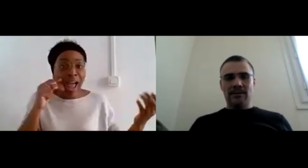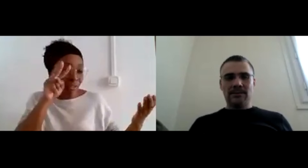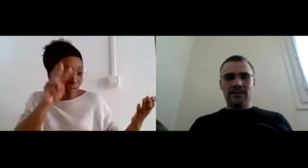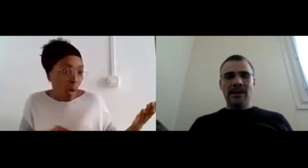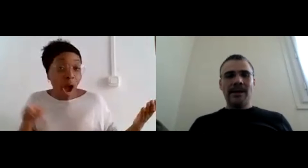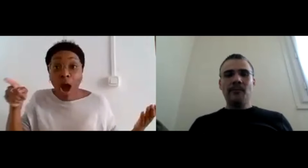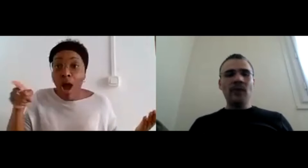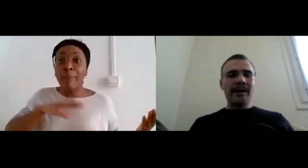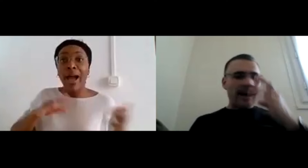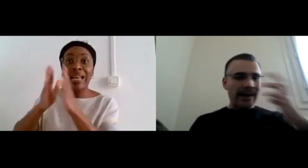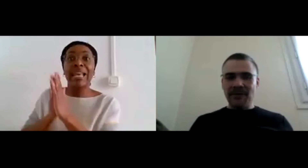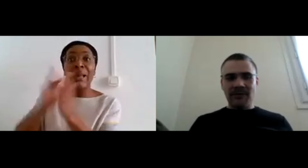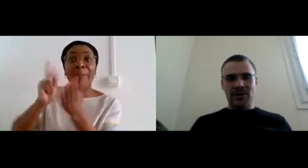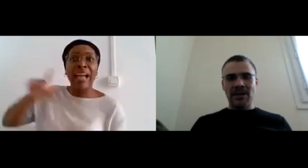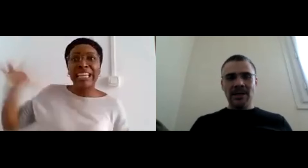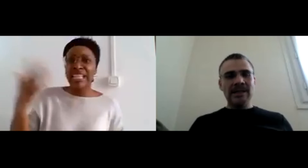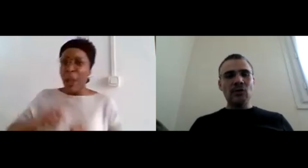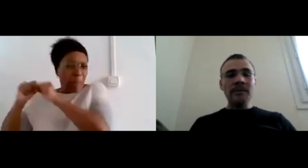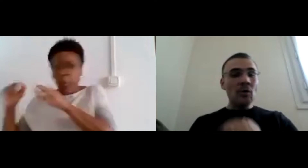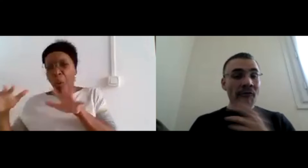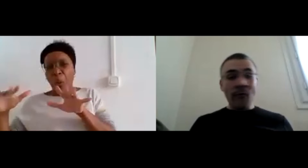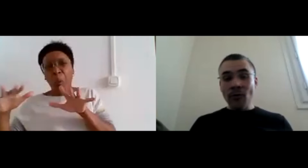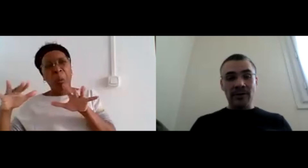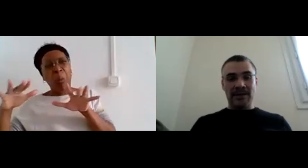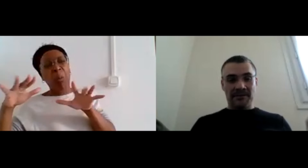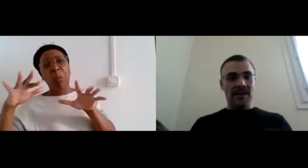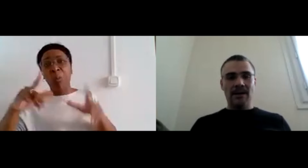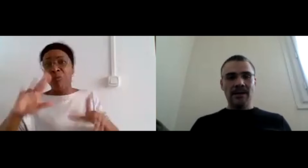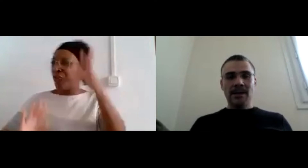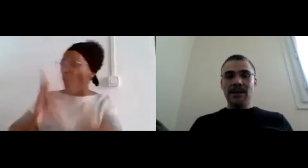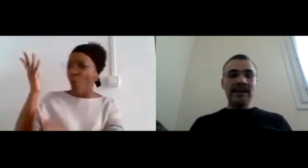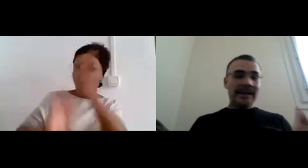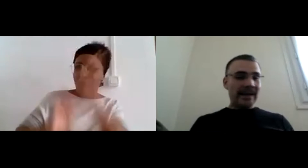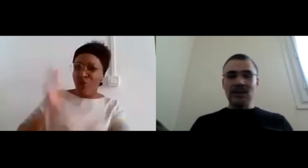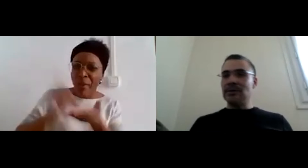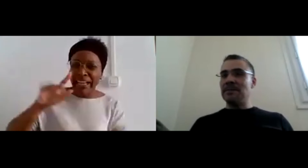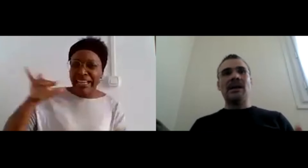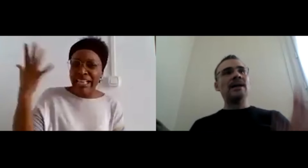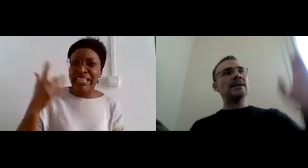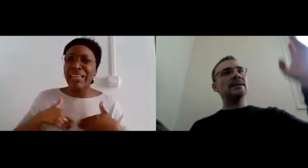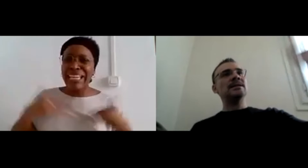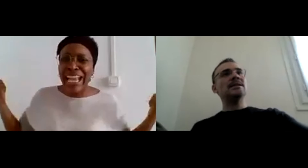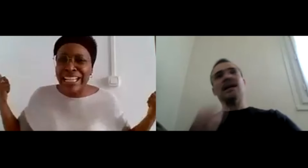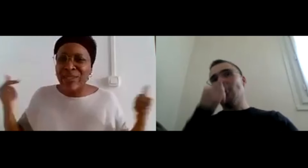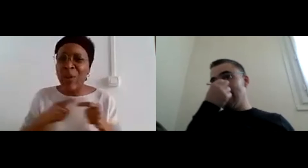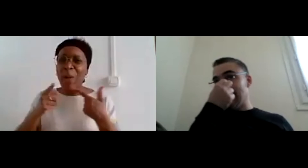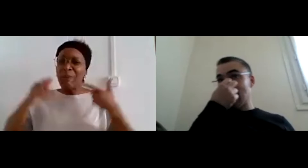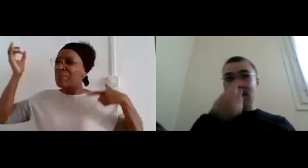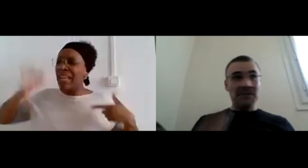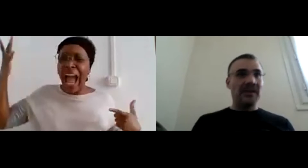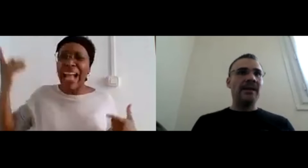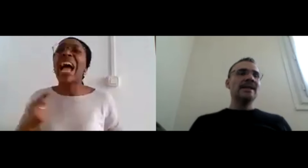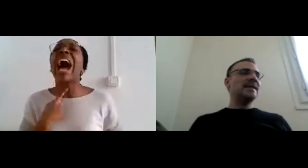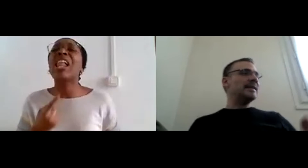aujourd'hui là, plus rien n'arrête l'évangile, ils ont mis le feu dans cette ville. Il y a des guérisons, des miracles, il y a des alcooliques qui